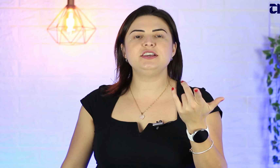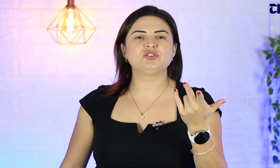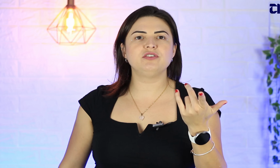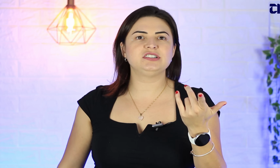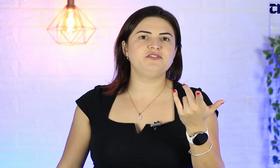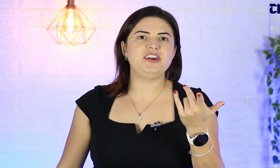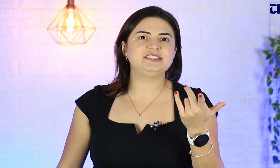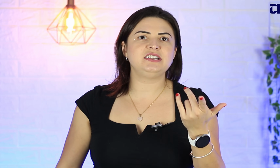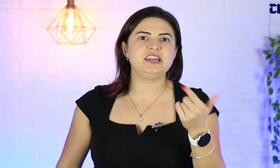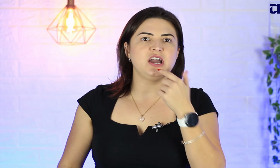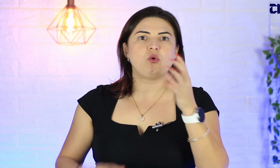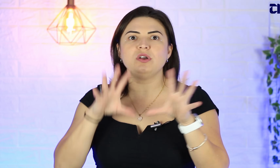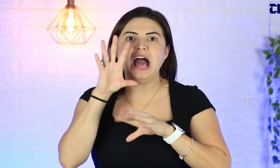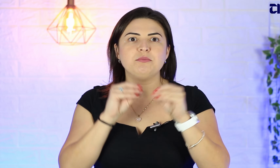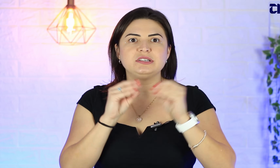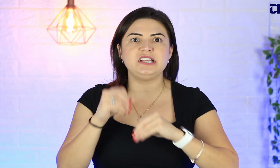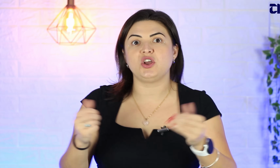que é isso que você fez, Aninha, com o lábio assim?